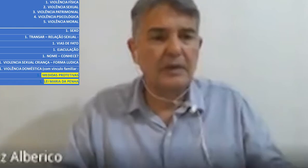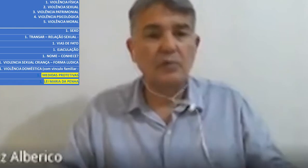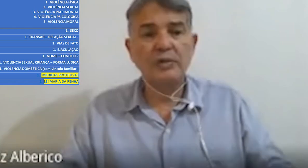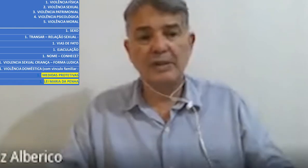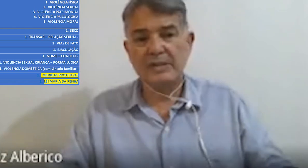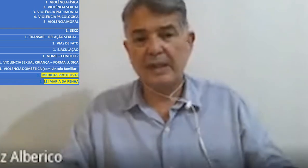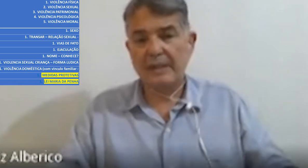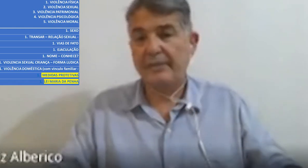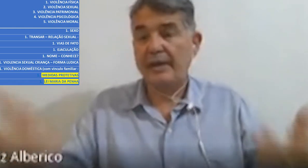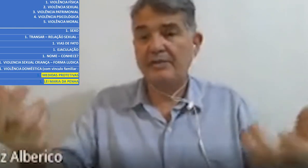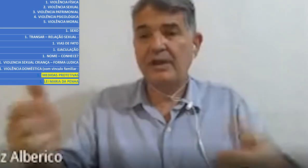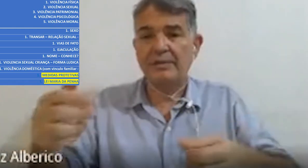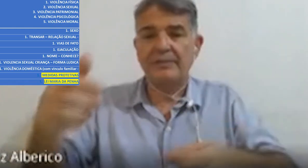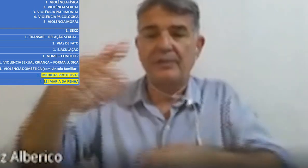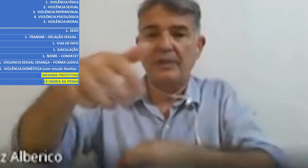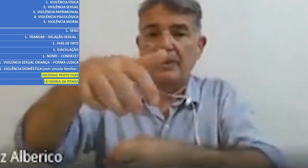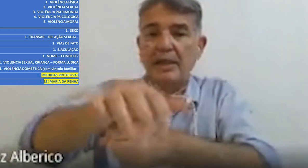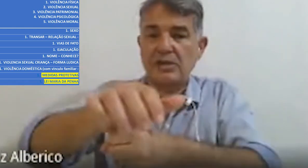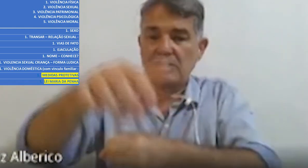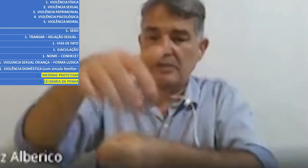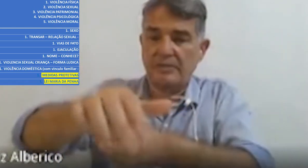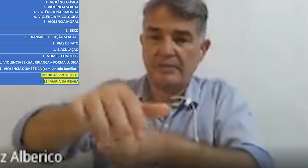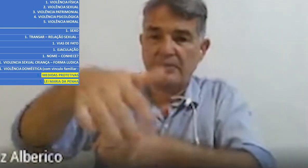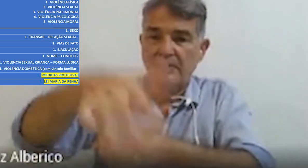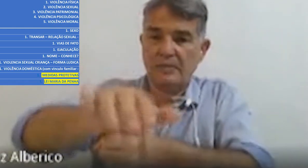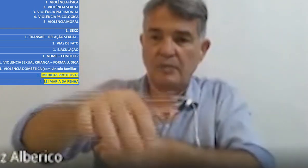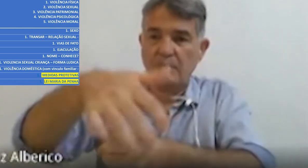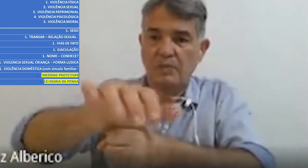o transar, aí tem este,